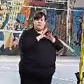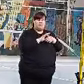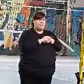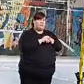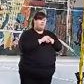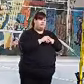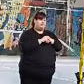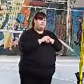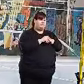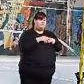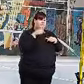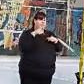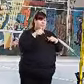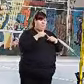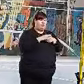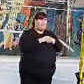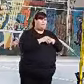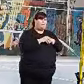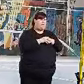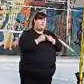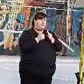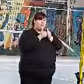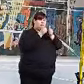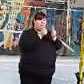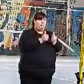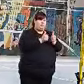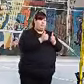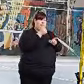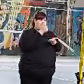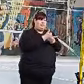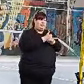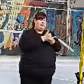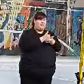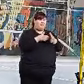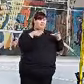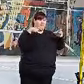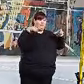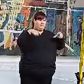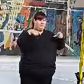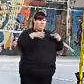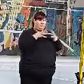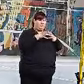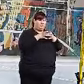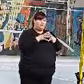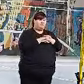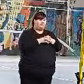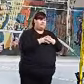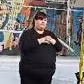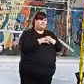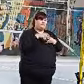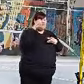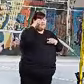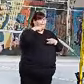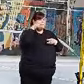vamos a empezar a parar el equipo para finalizar partidos. Ebe va ir en 1, Solcito va a ir en 2,